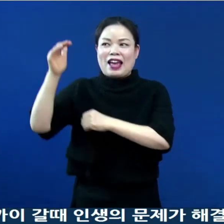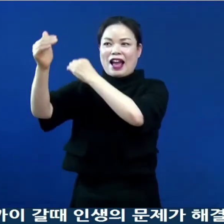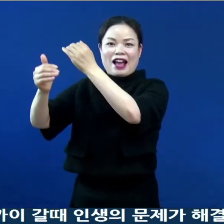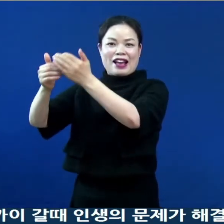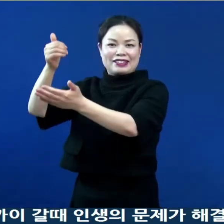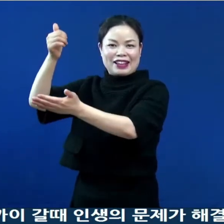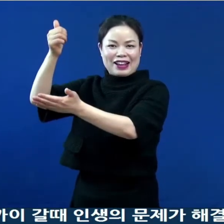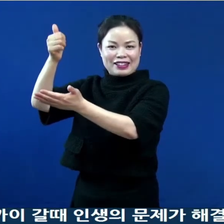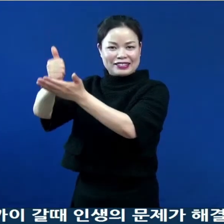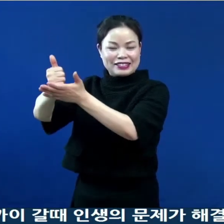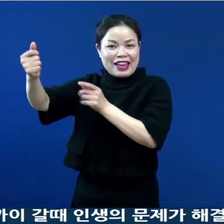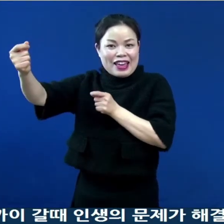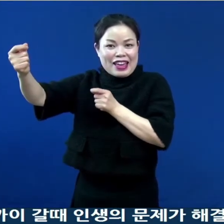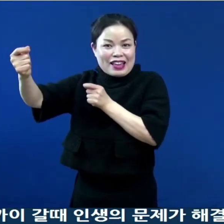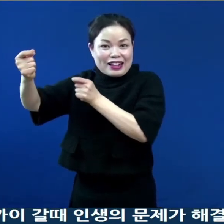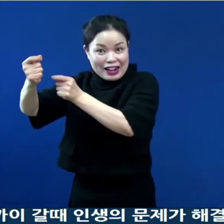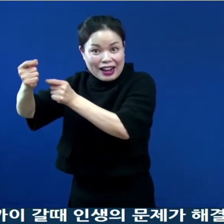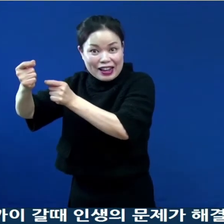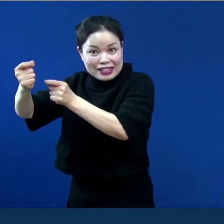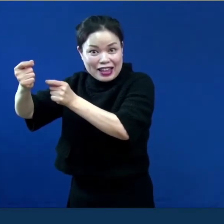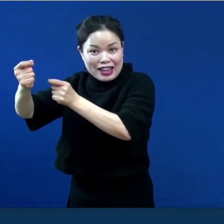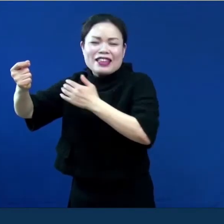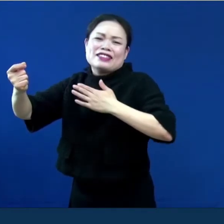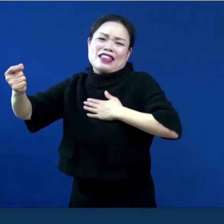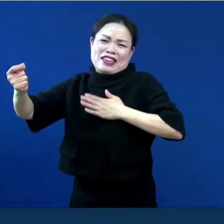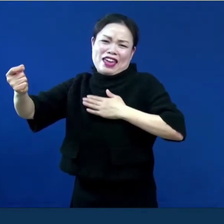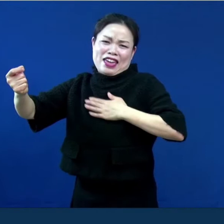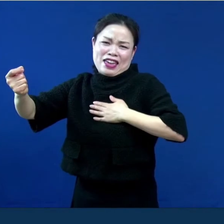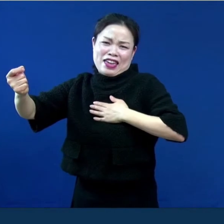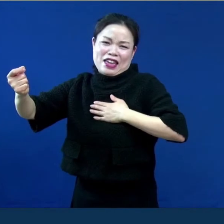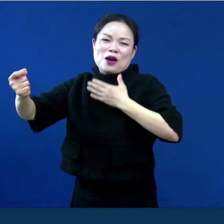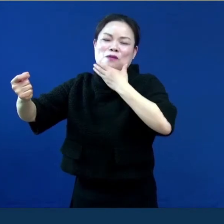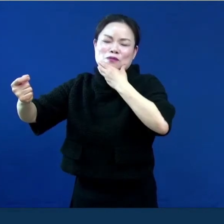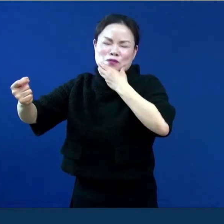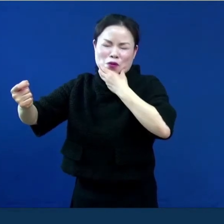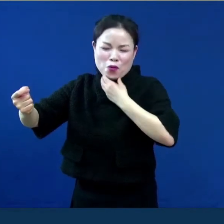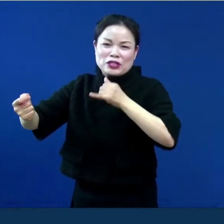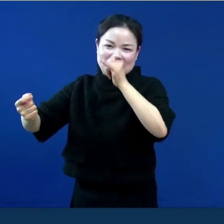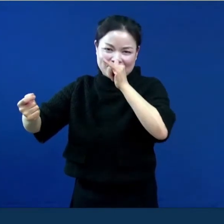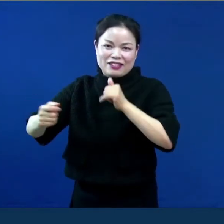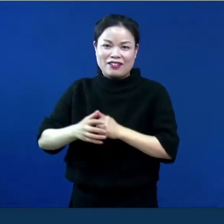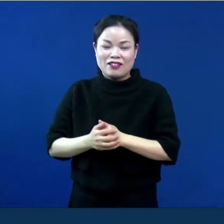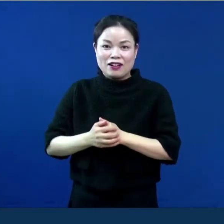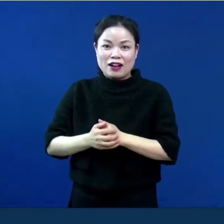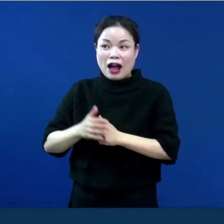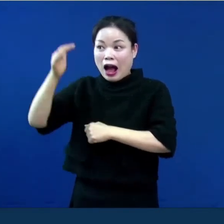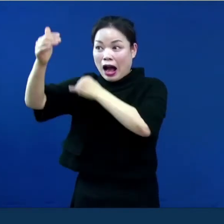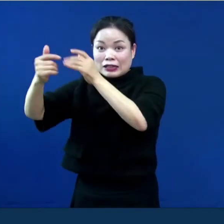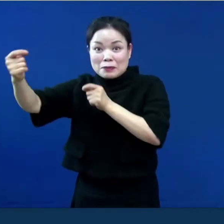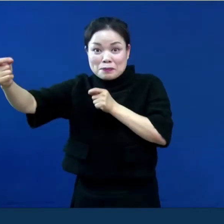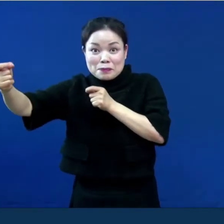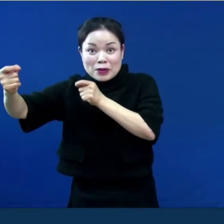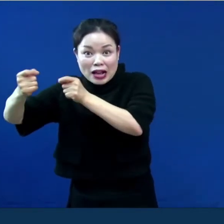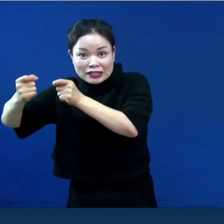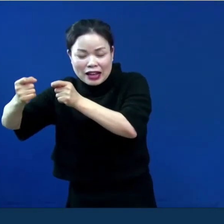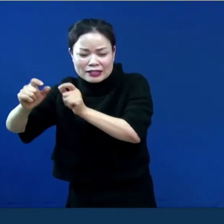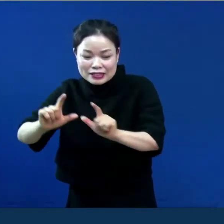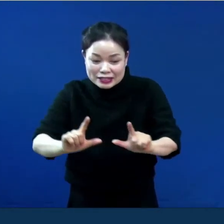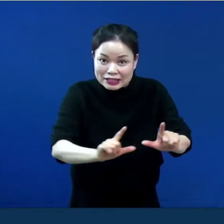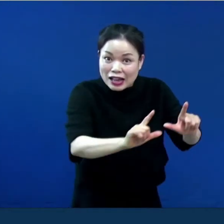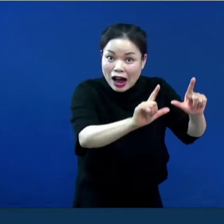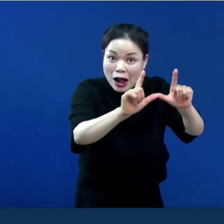하나님께 가까이 함이 내게 복이라. 하나님을 가까이 하는